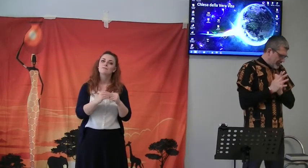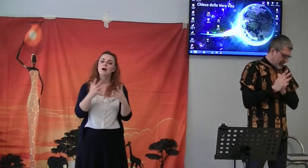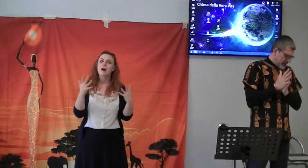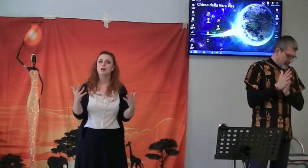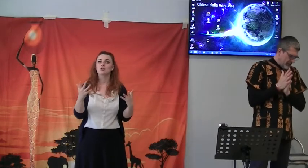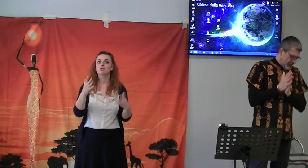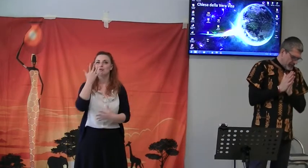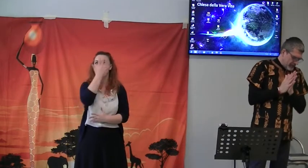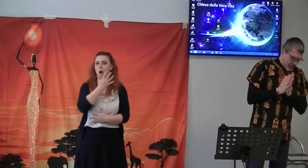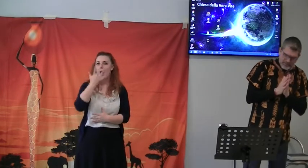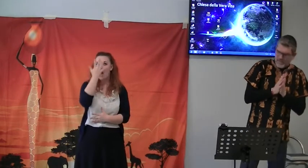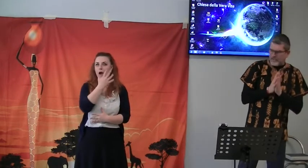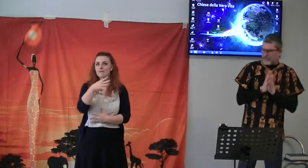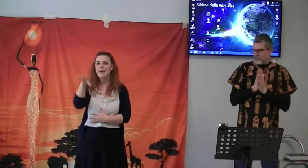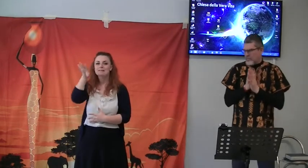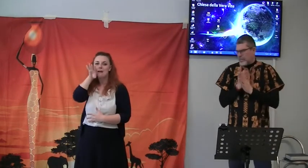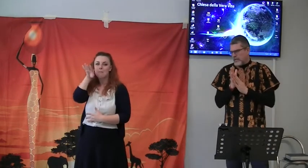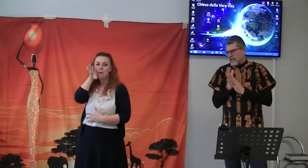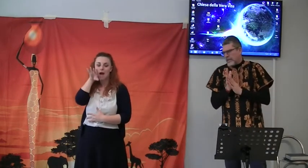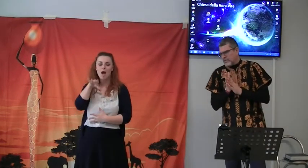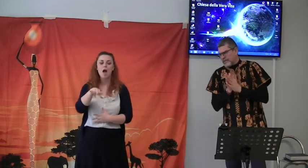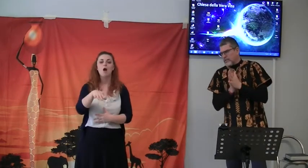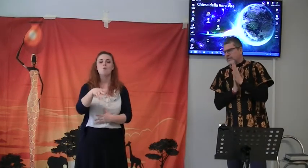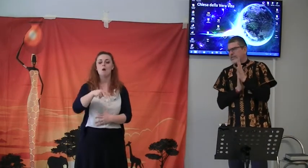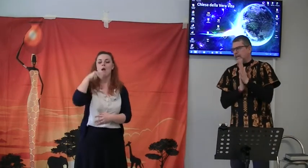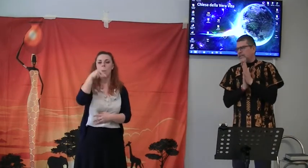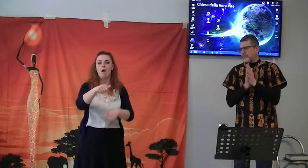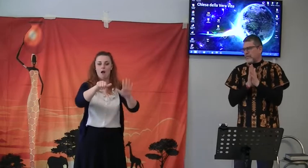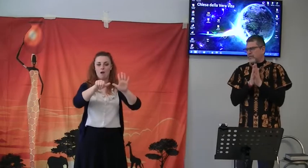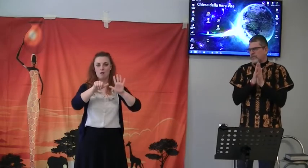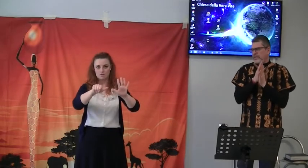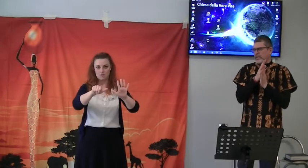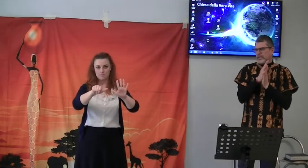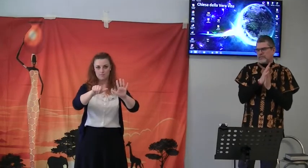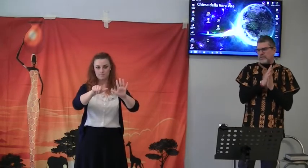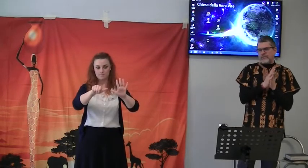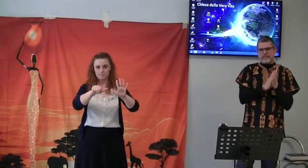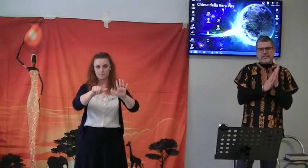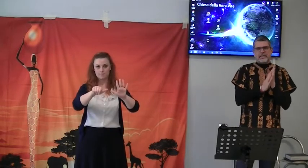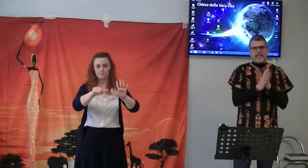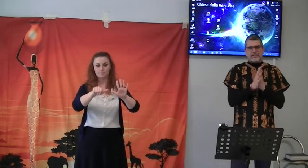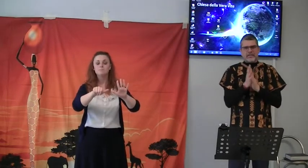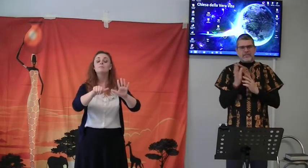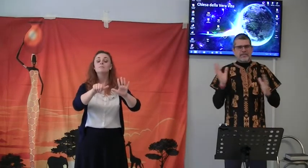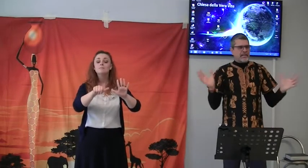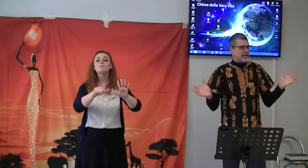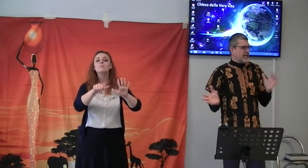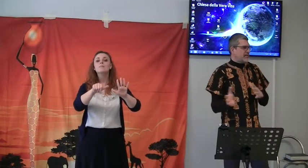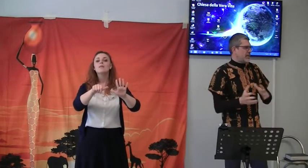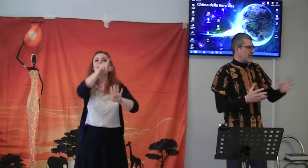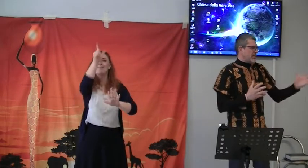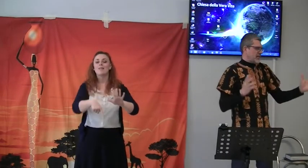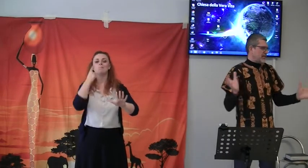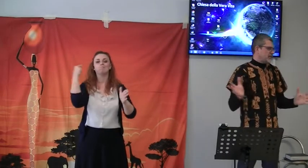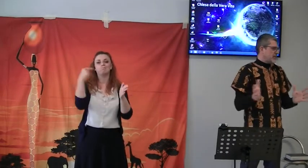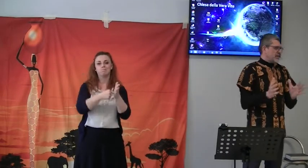Siamo stati in Africa, in Zimbabwe, 6 anni, e durante questi 6 anni siamo venuti alcune volte in Italia per visitare parenti